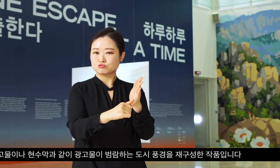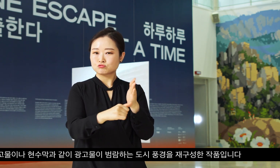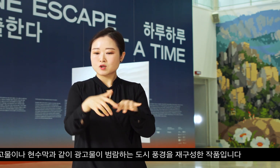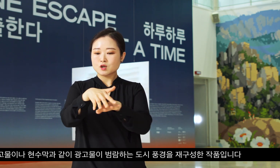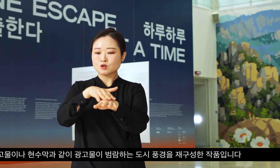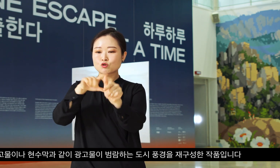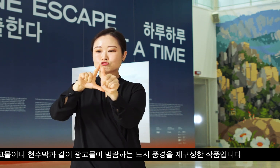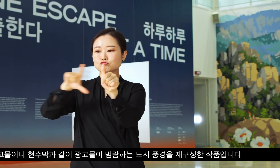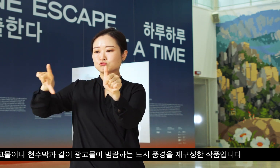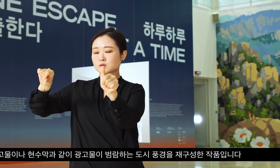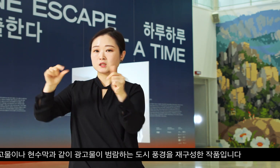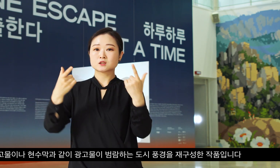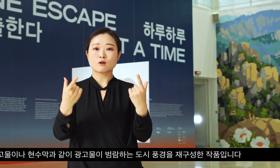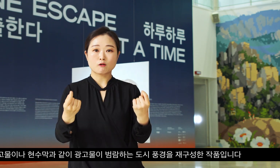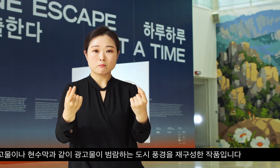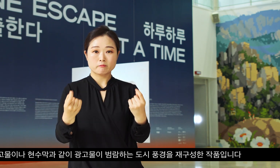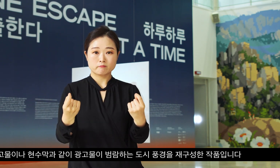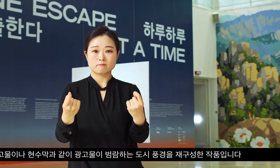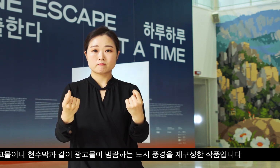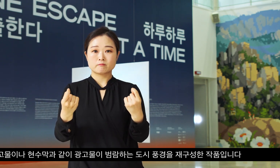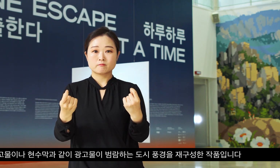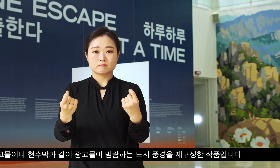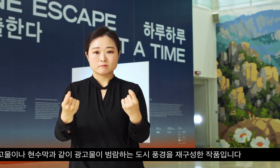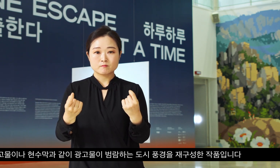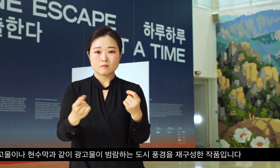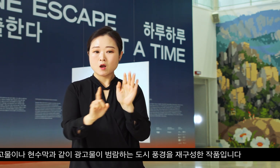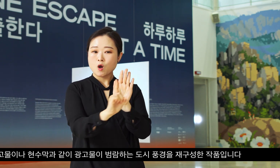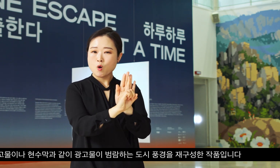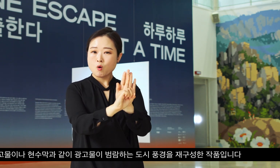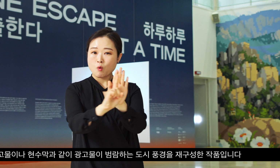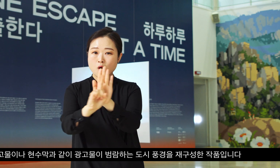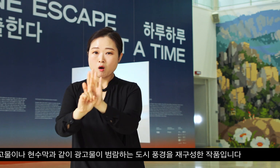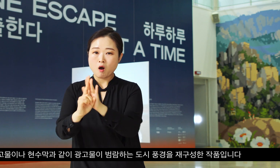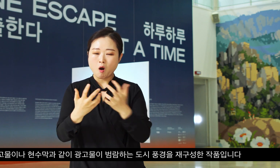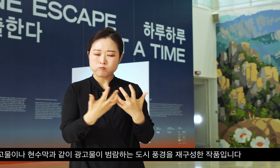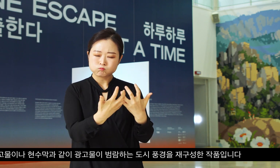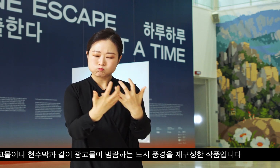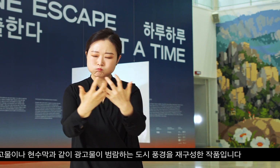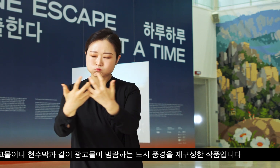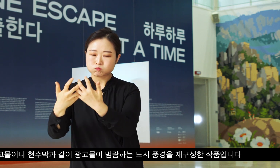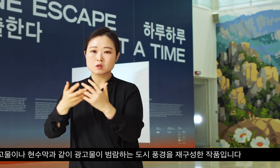광고물이 범람하는 도시 풍경을